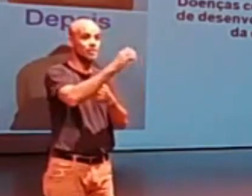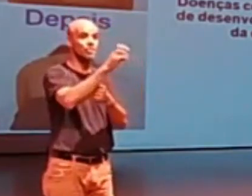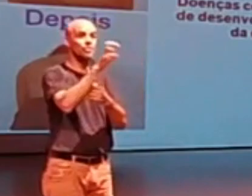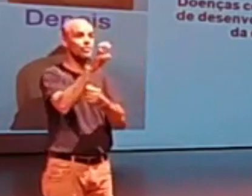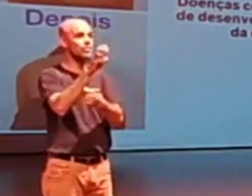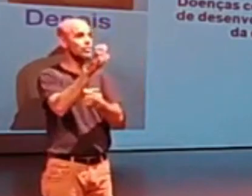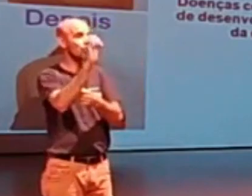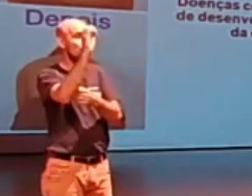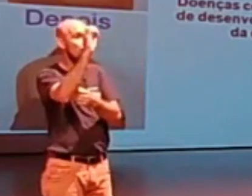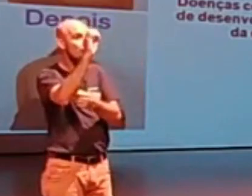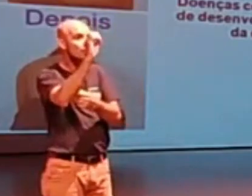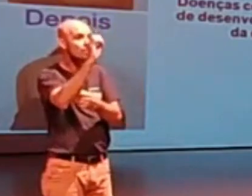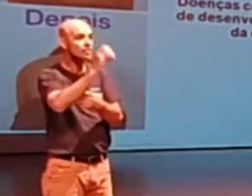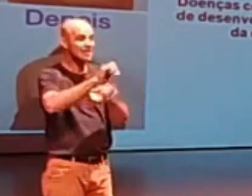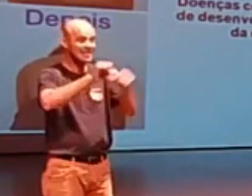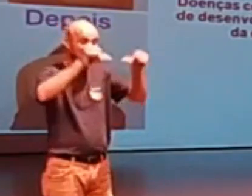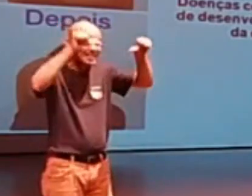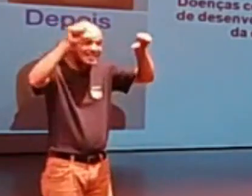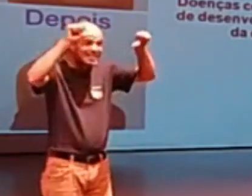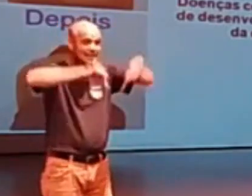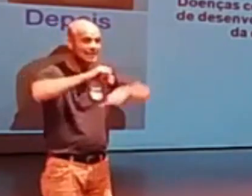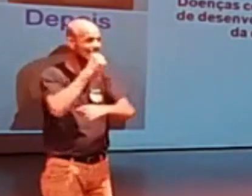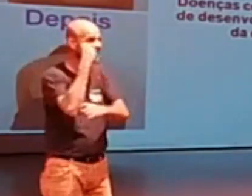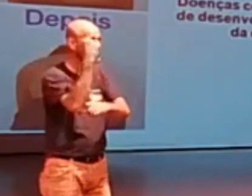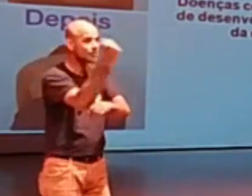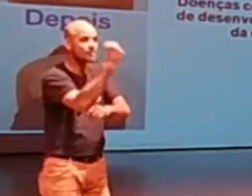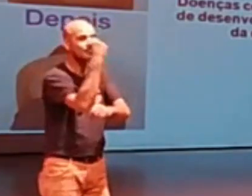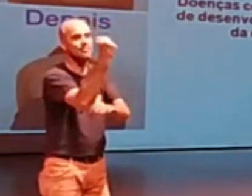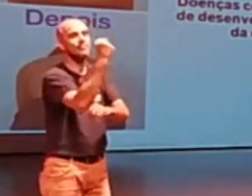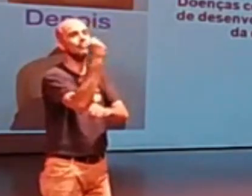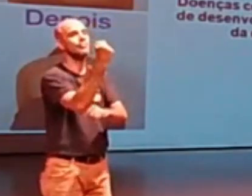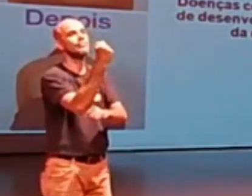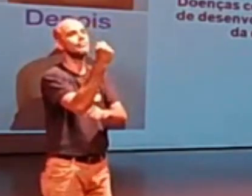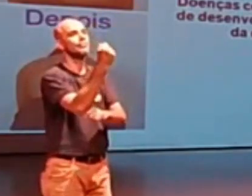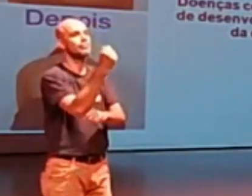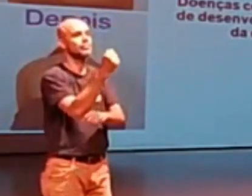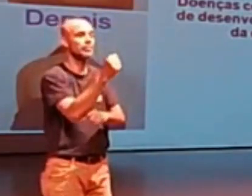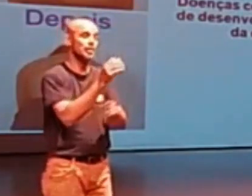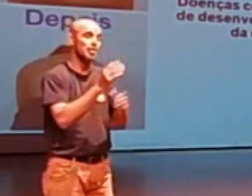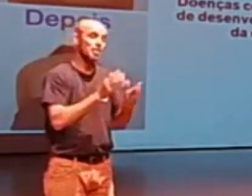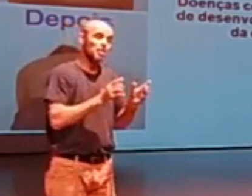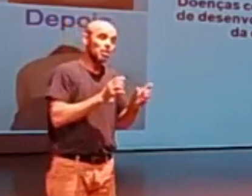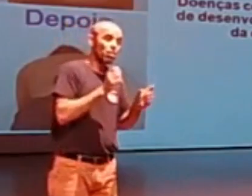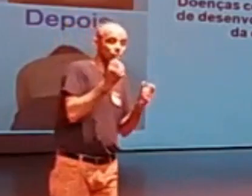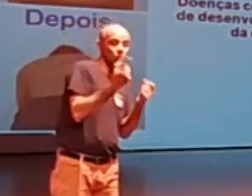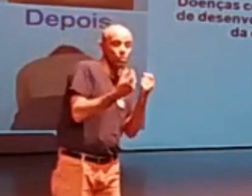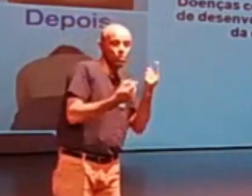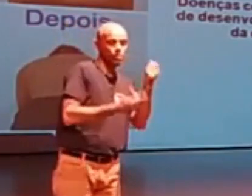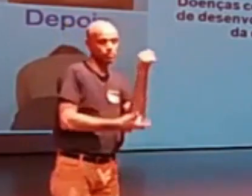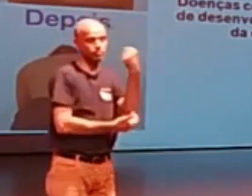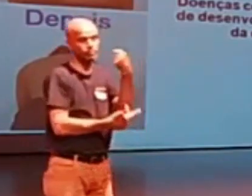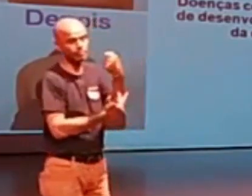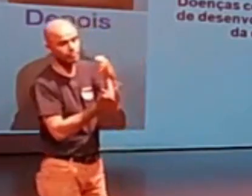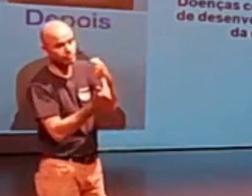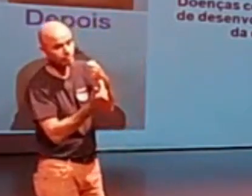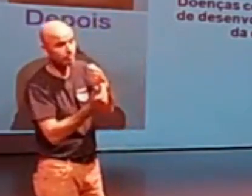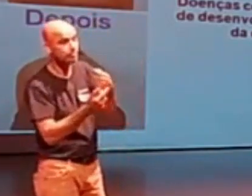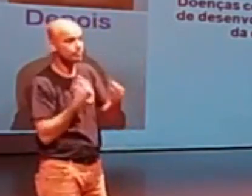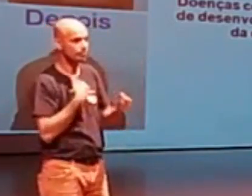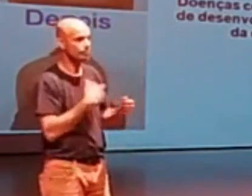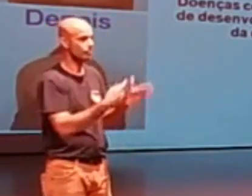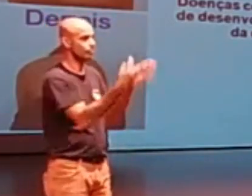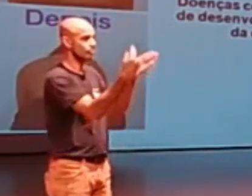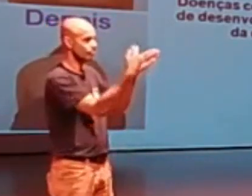Então, assim, a gente sabe que alguns casos têm indicação cirúrgica. Não são todos. E eu posso já até responder uma